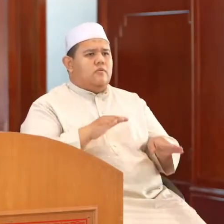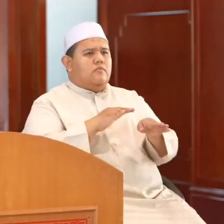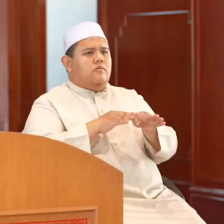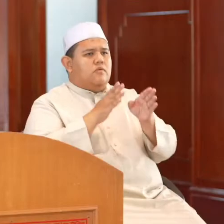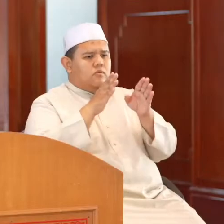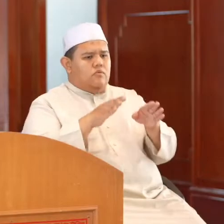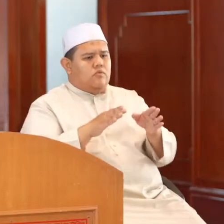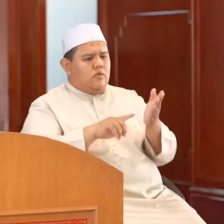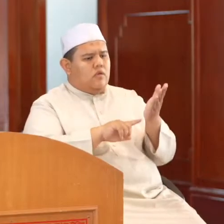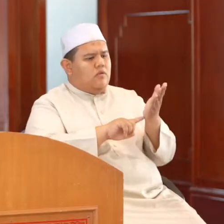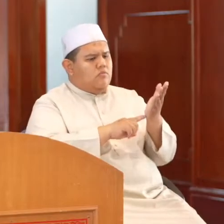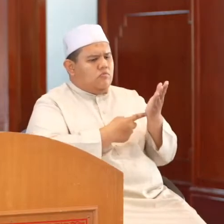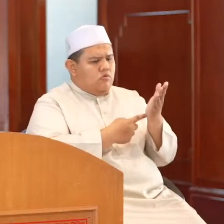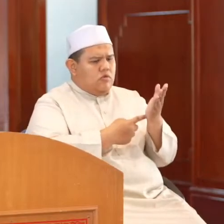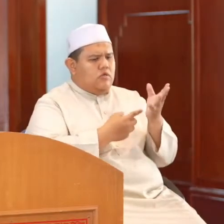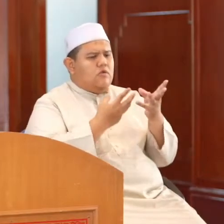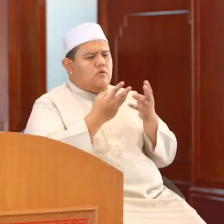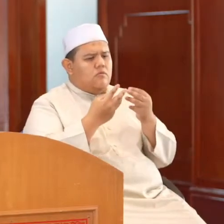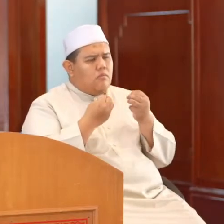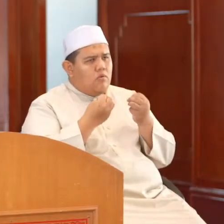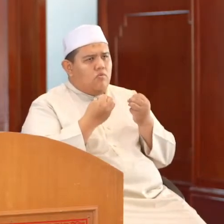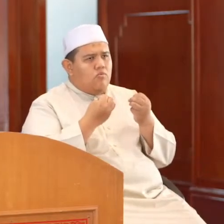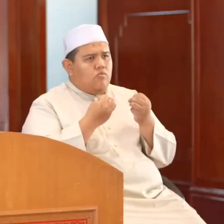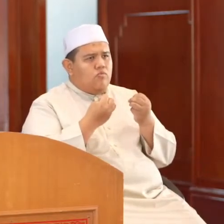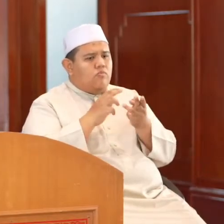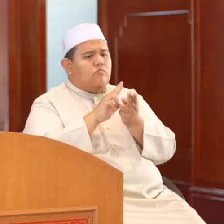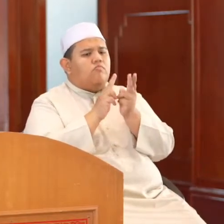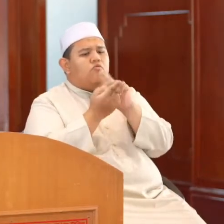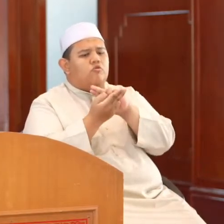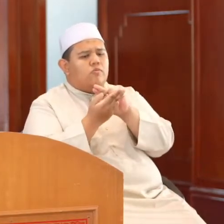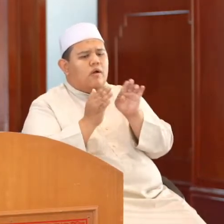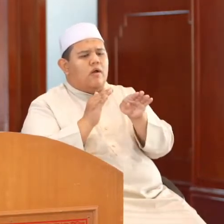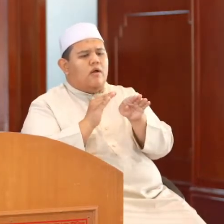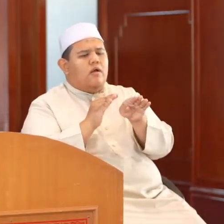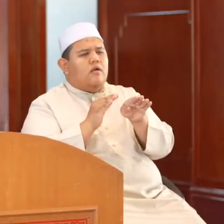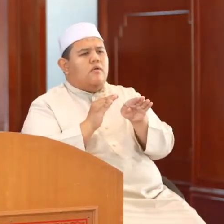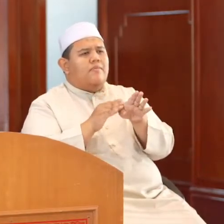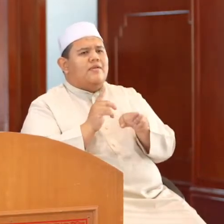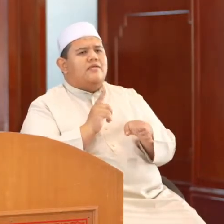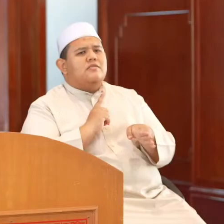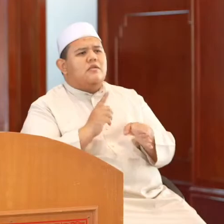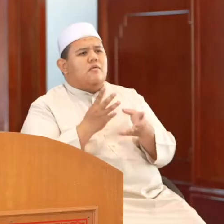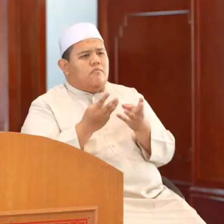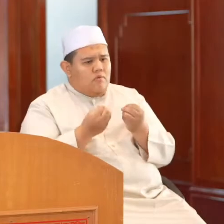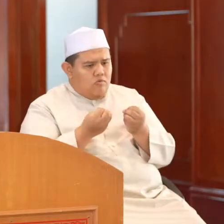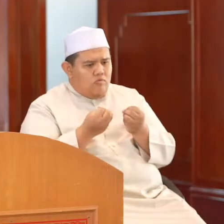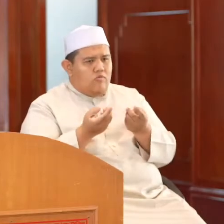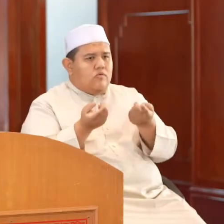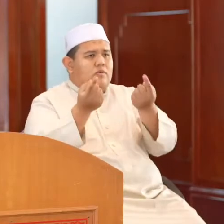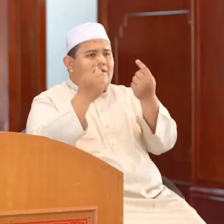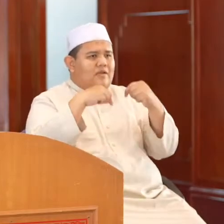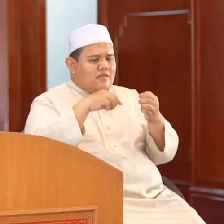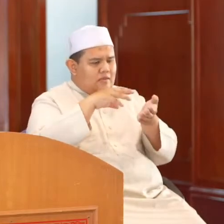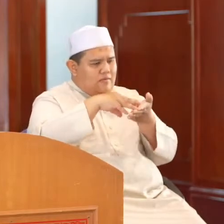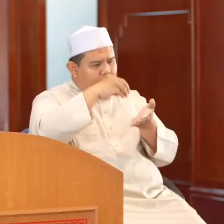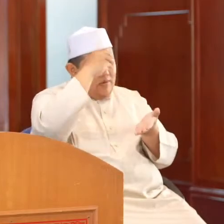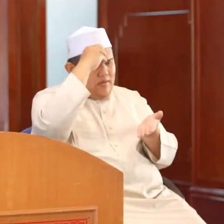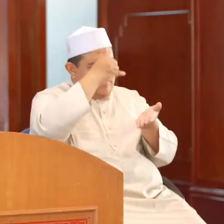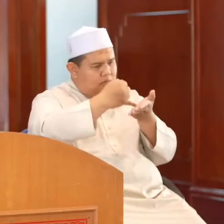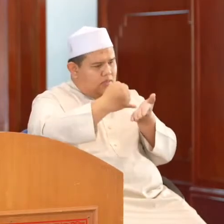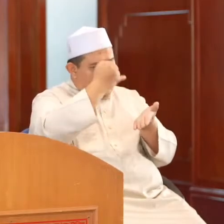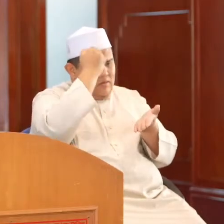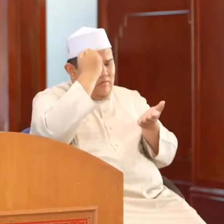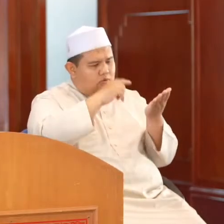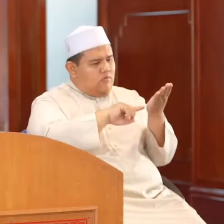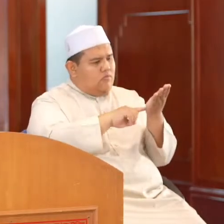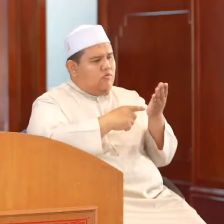mula menjinakkan diri dia dengan agama, mula hadir dalam majlis ilmu, mula belajar